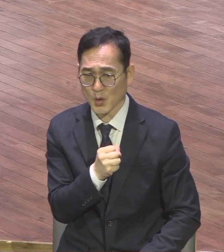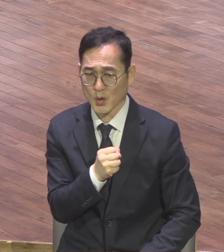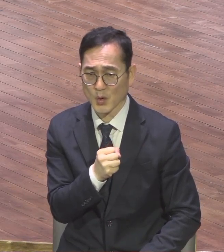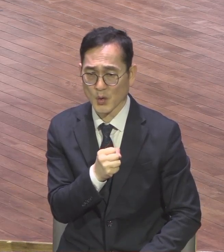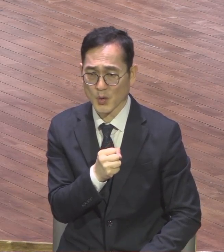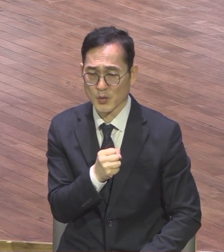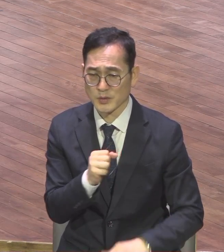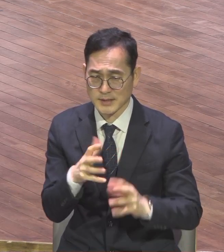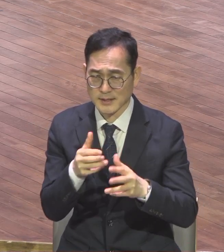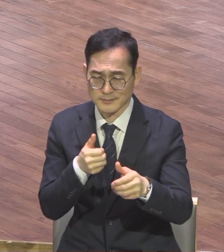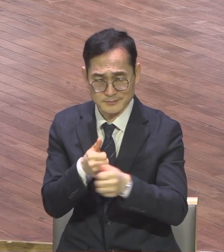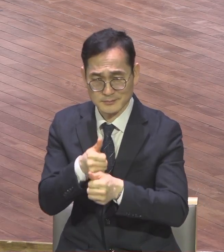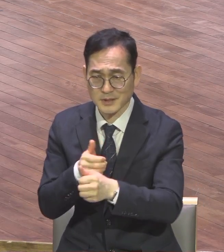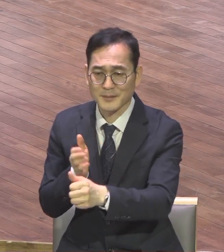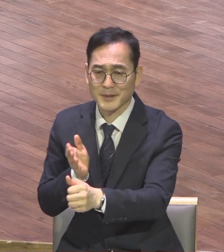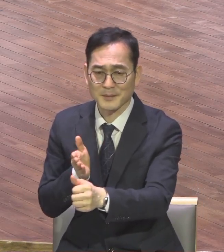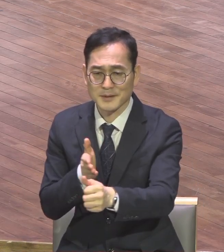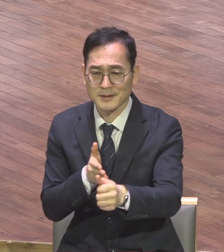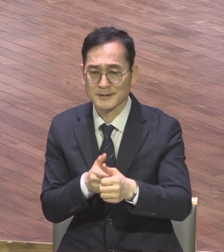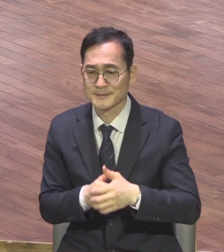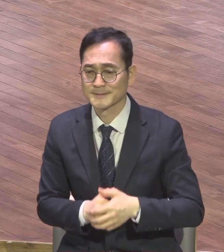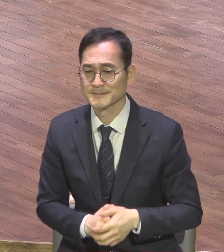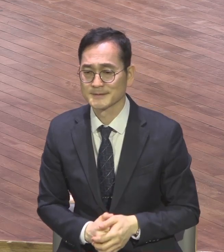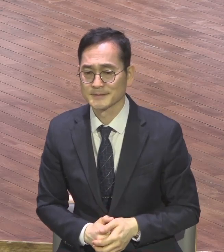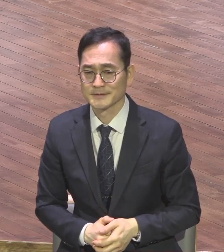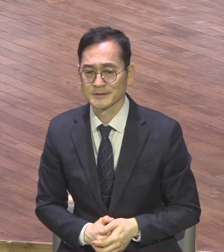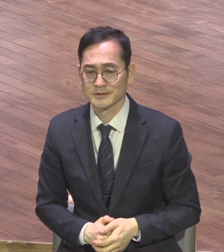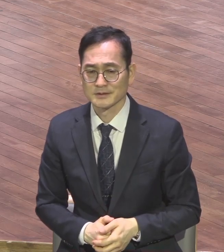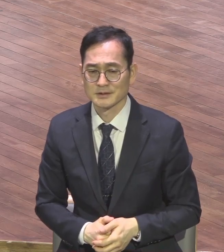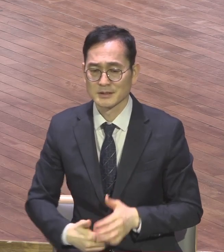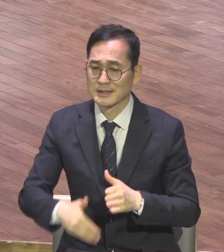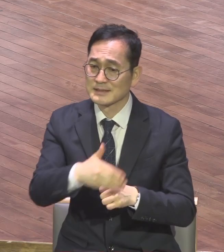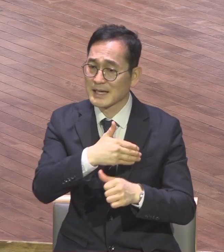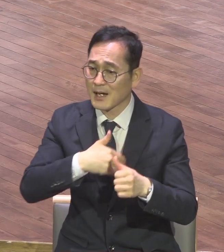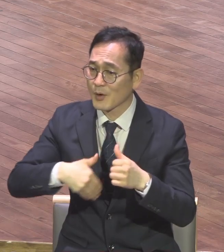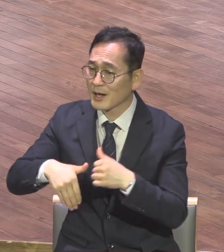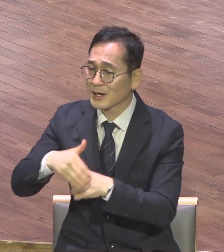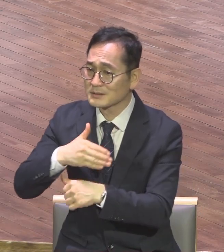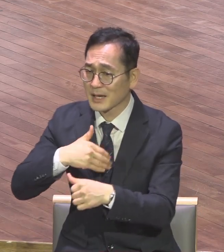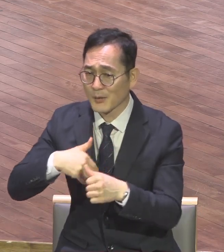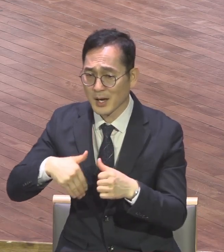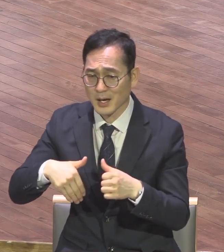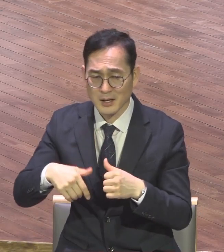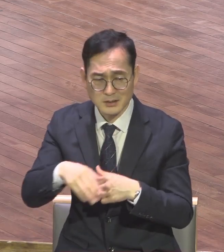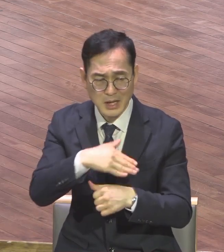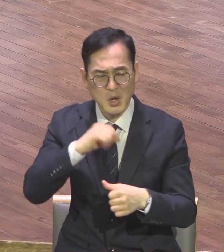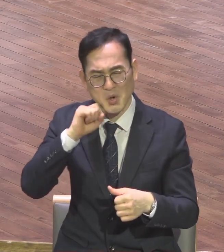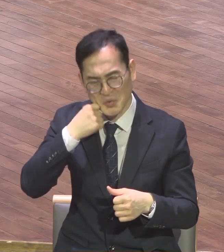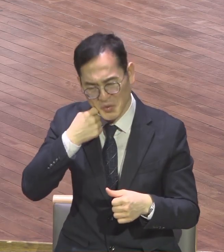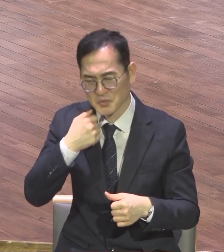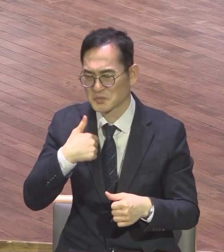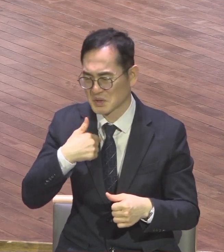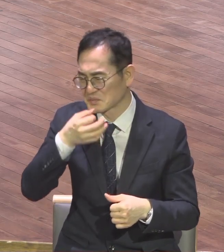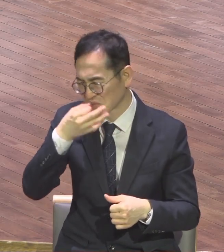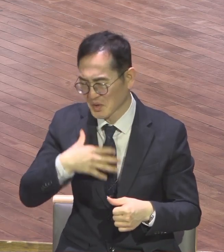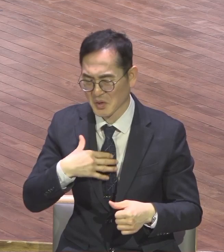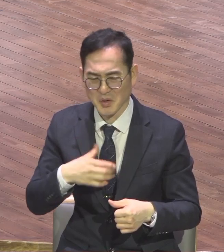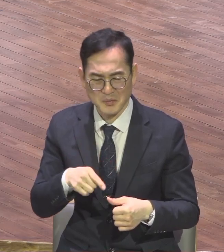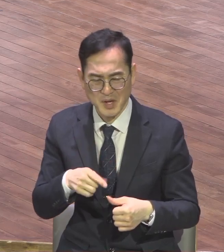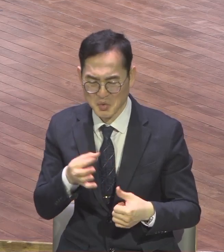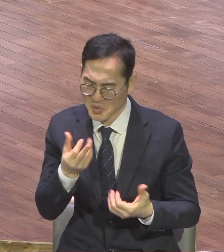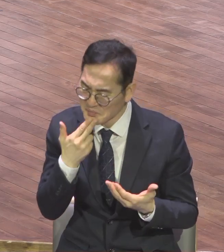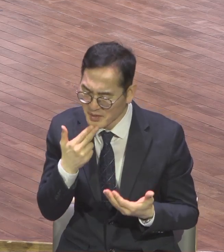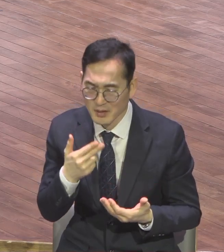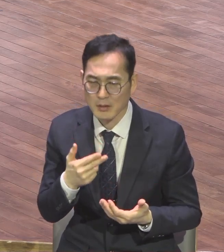바랍니다. 우리에게 주어진 상황 환경 핑계거리로 삼지 마세요. 이런 핑계 저런 핑계 이유